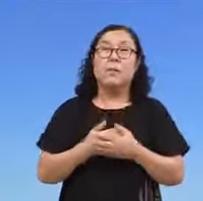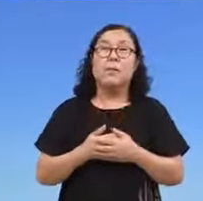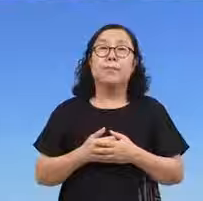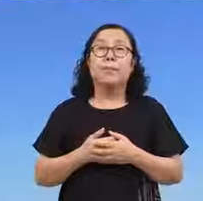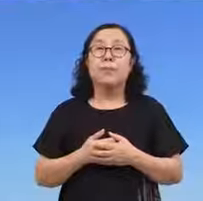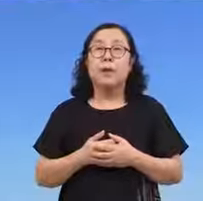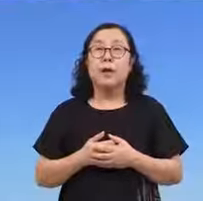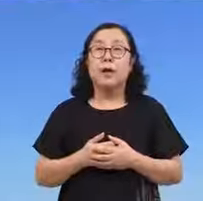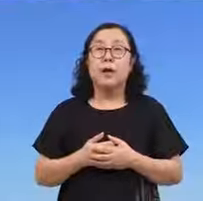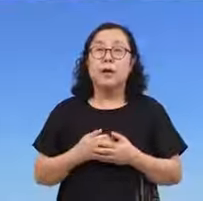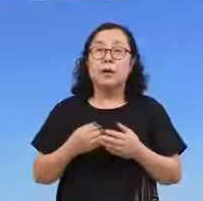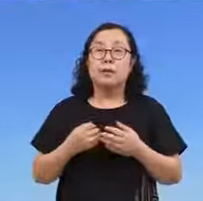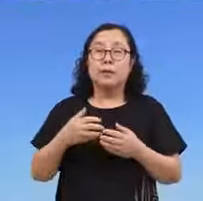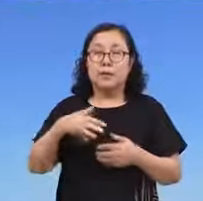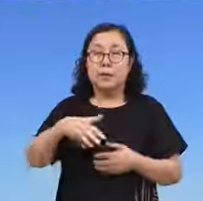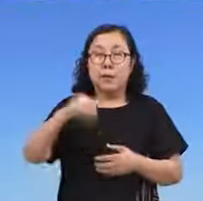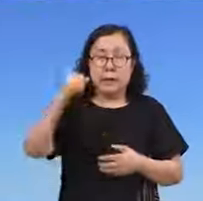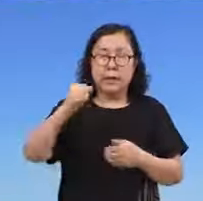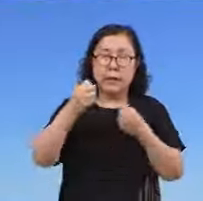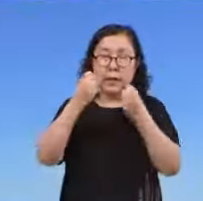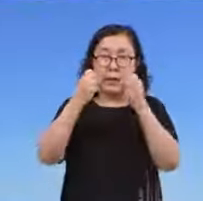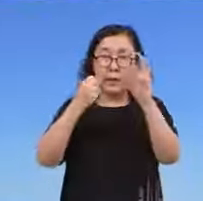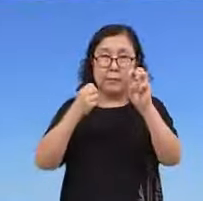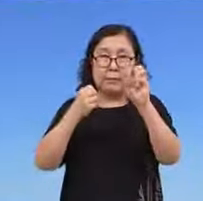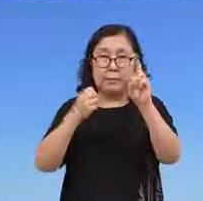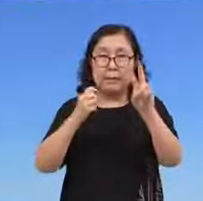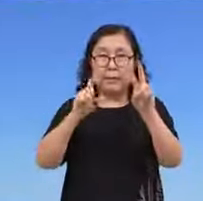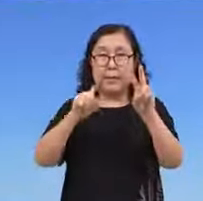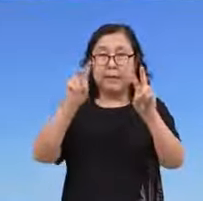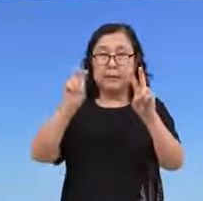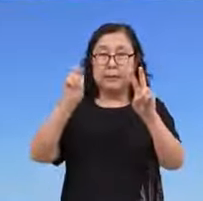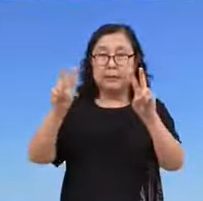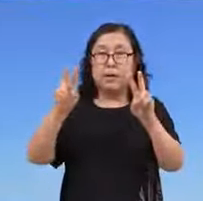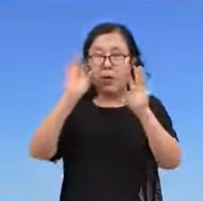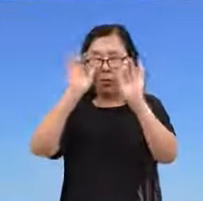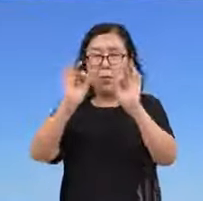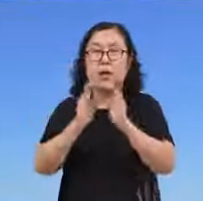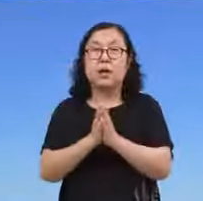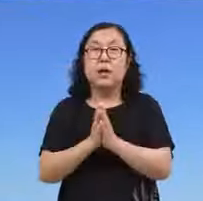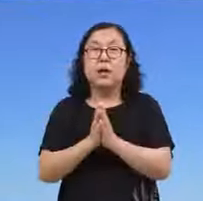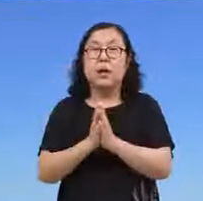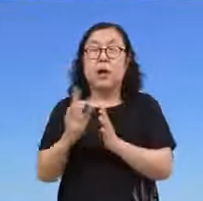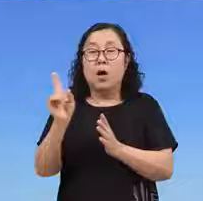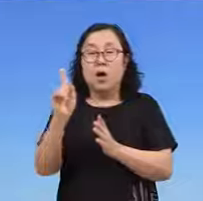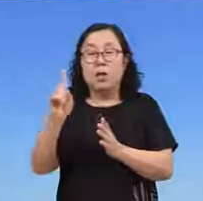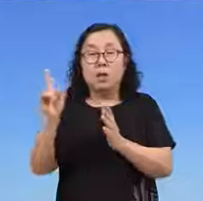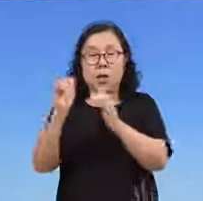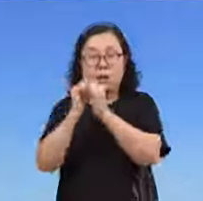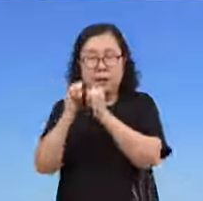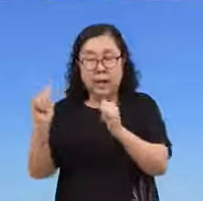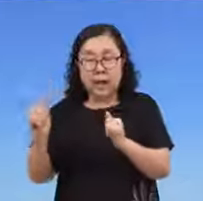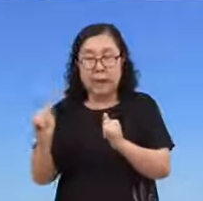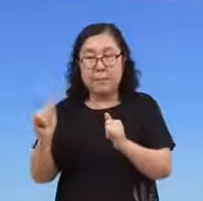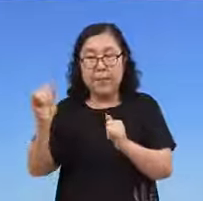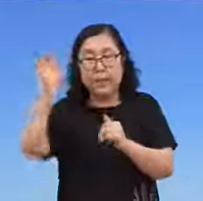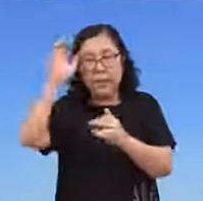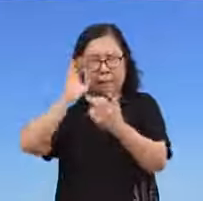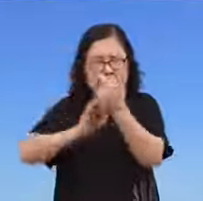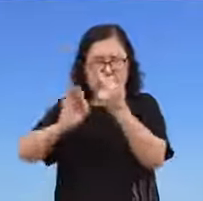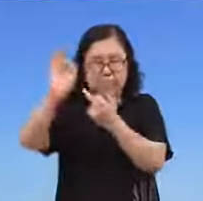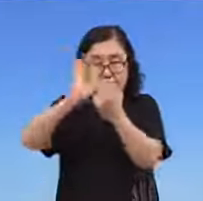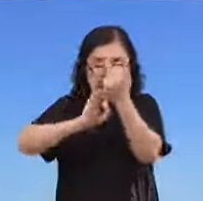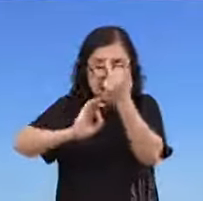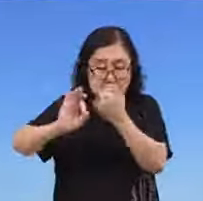나오는 내용입니다. 자, 창세기 32장 24절을 보십시오. 야곱은 홀로 남았더니, 그 다음에 어떤 사람이